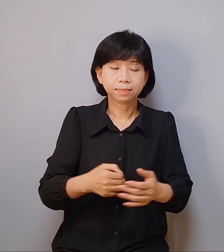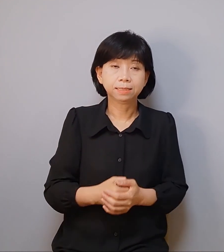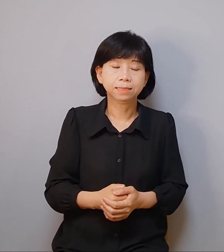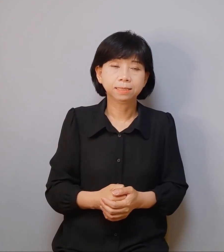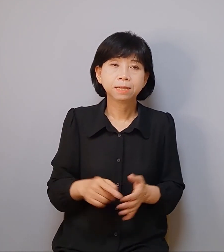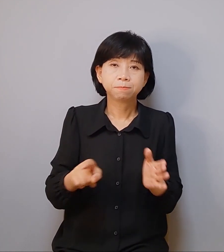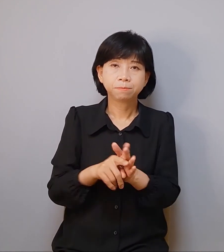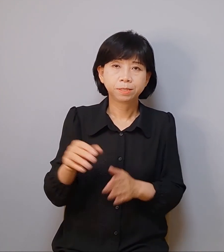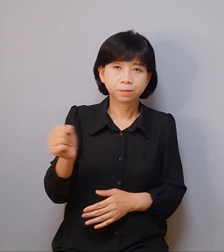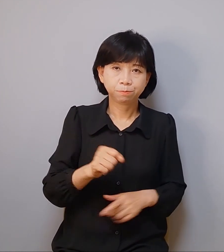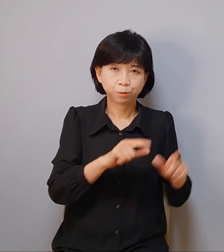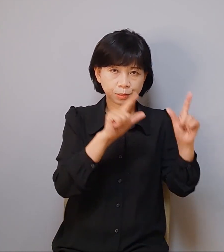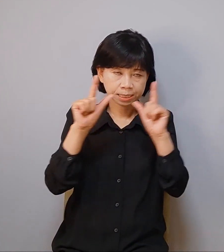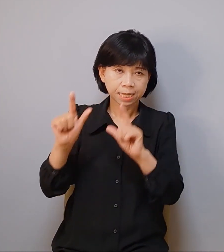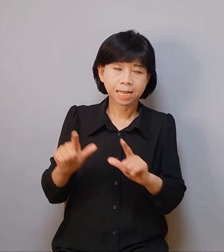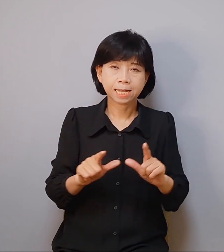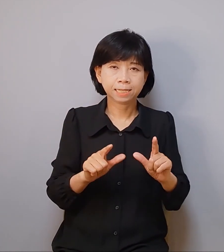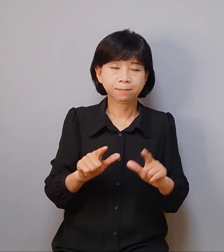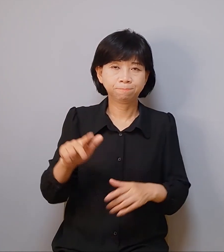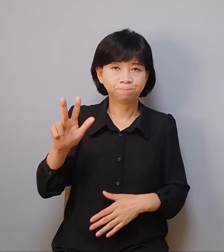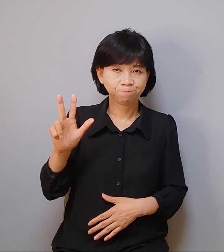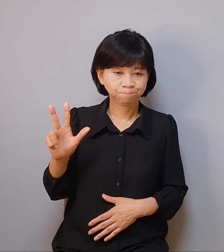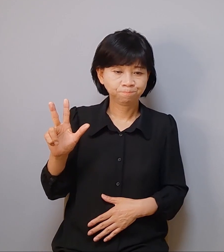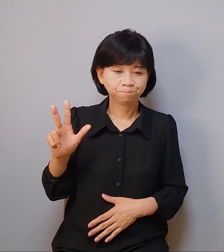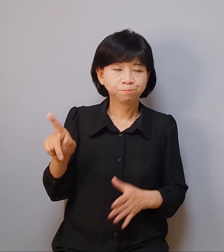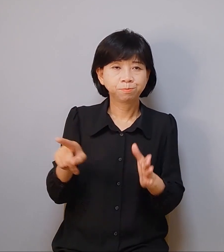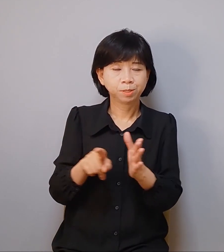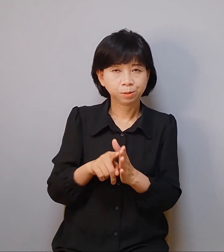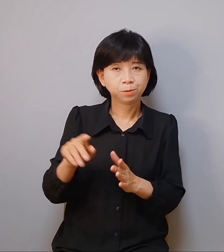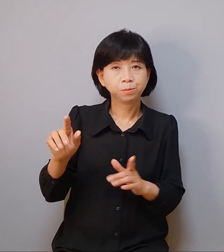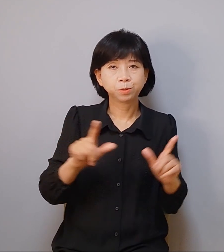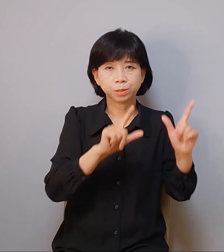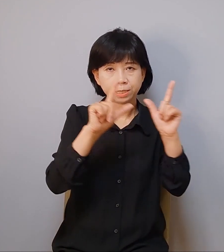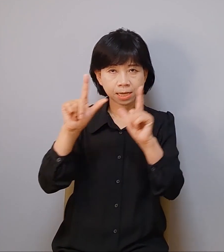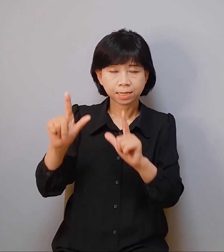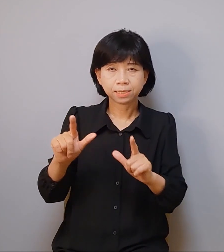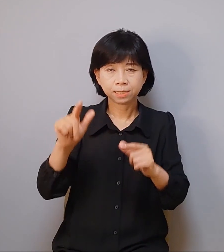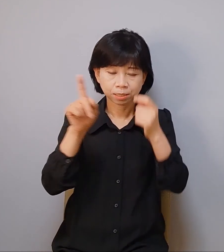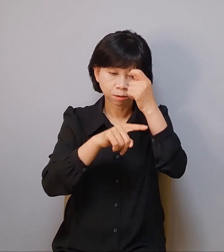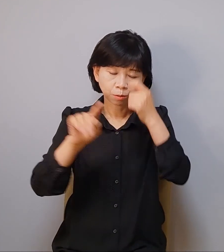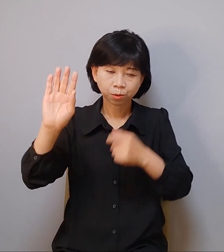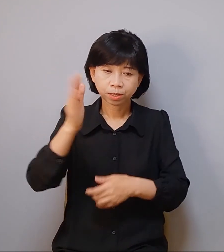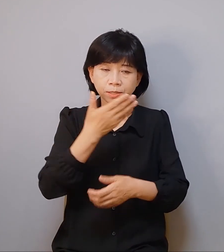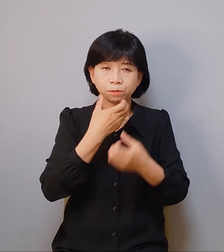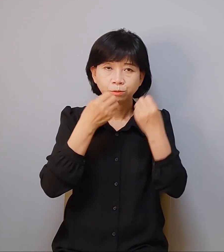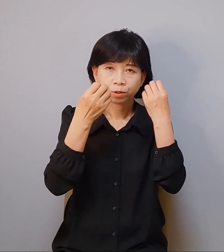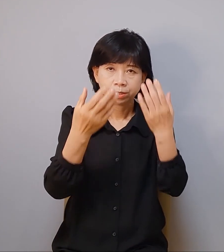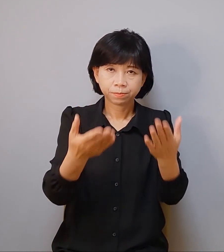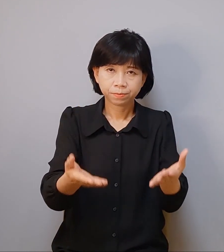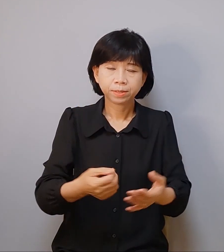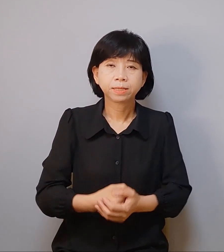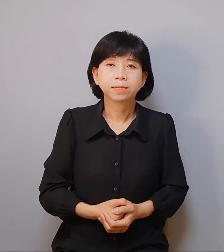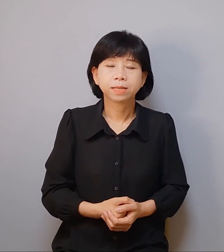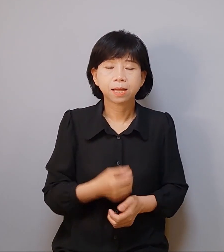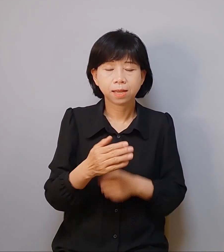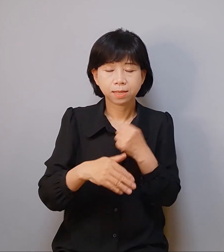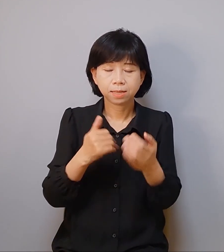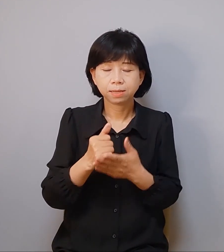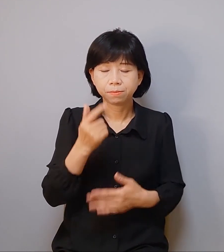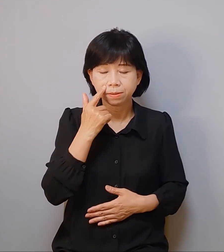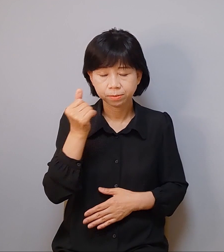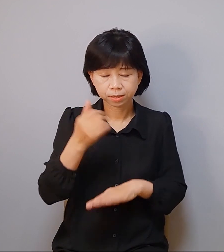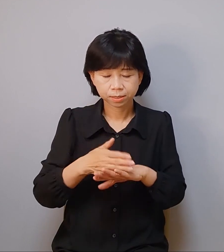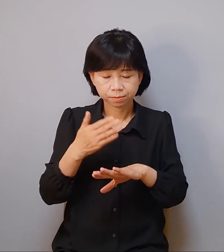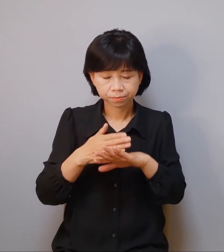살리라. 믿음으로 살아내는 우리 성도들 다 되실 수 있기를 축원합니다. 아멘. 하나님 아버지